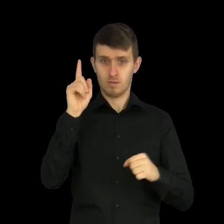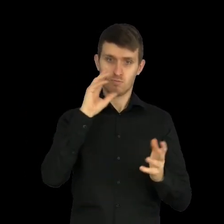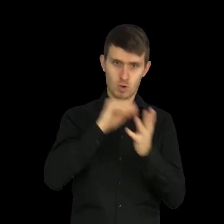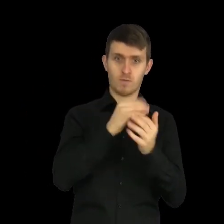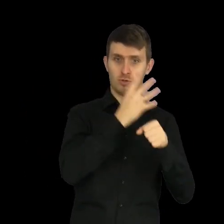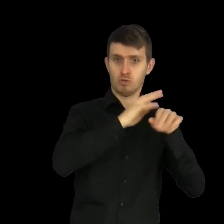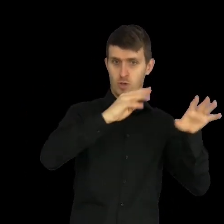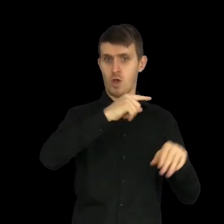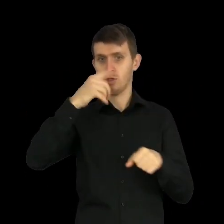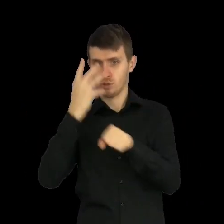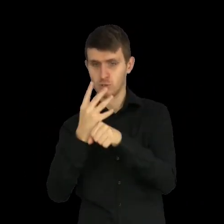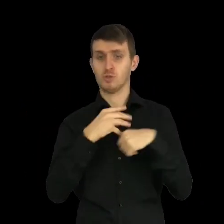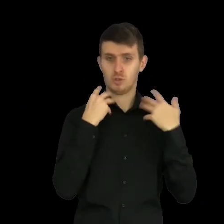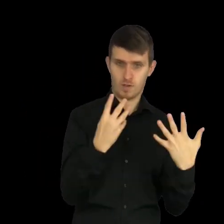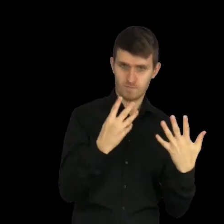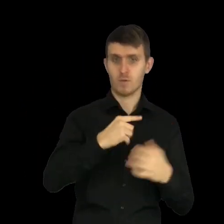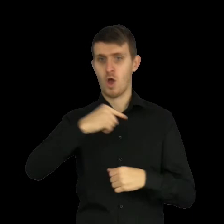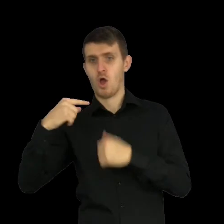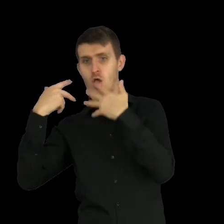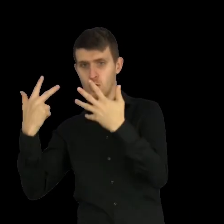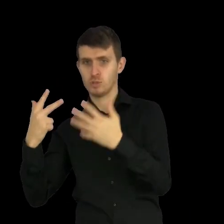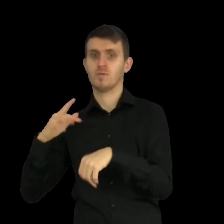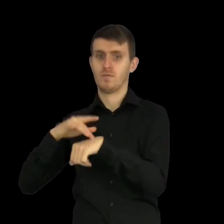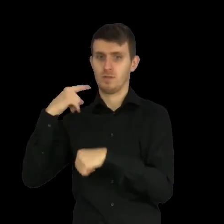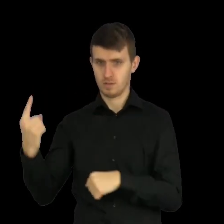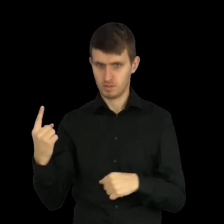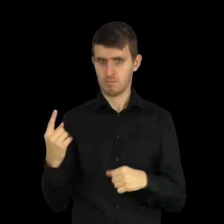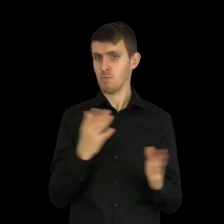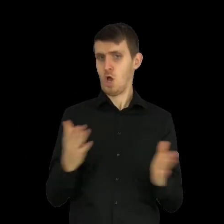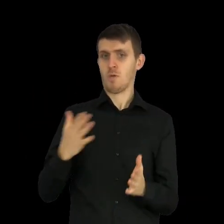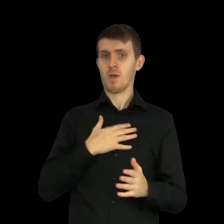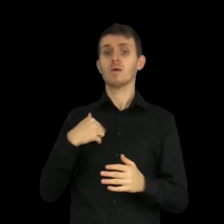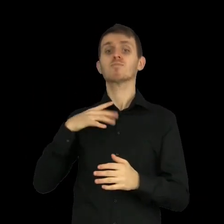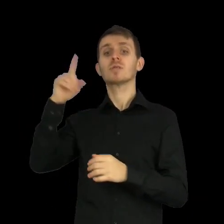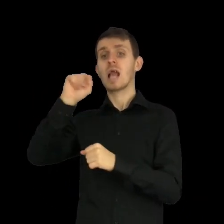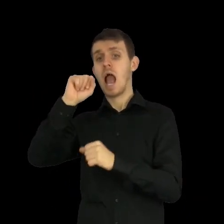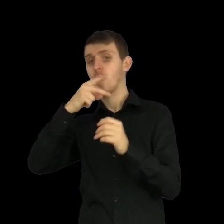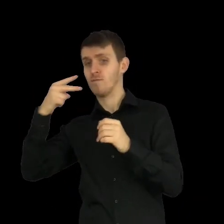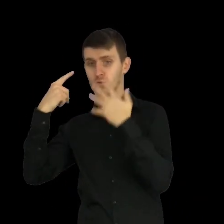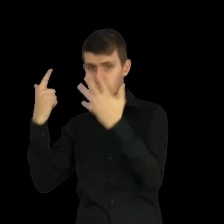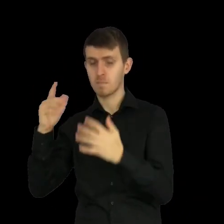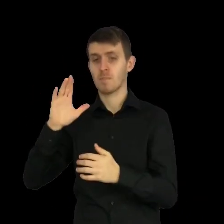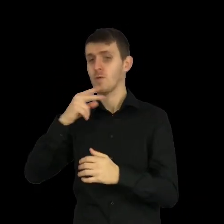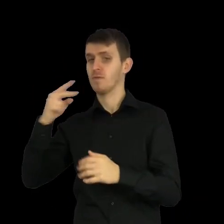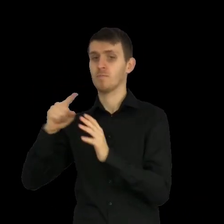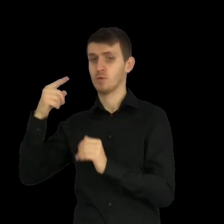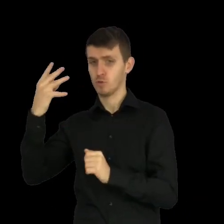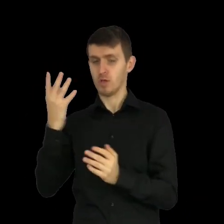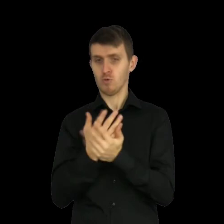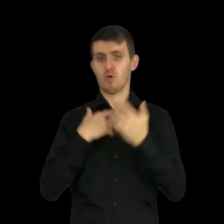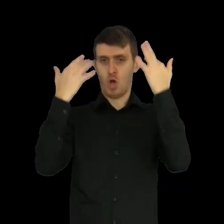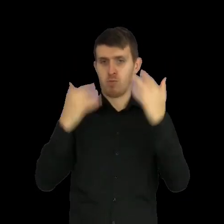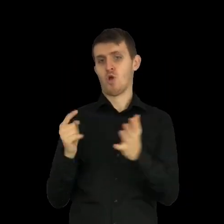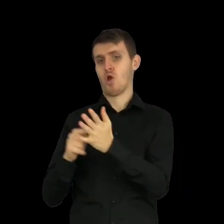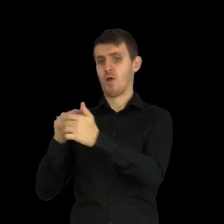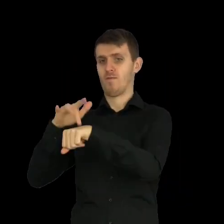to 1. 49 odjąć 40 to 9, odjąć 8 to 1. I gotowe. Obliczyliśmy wartość wyrażenia dla